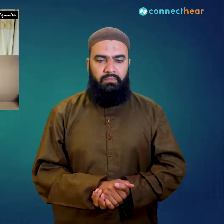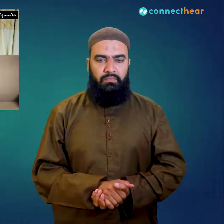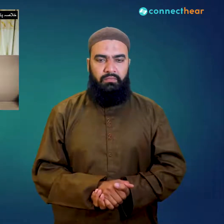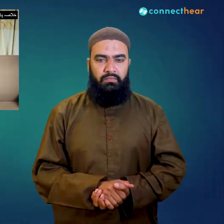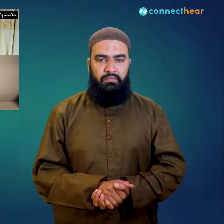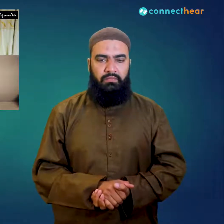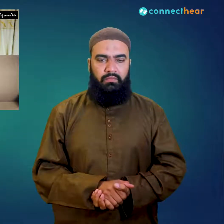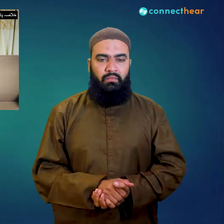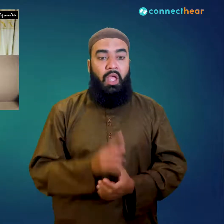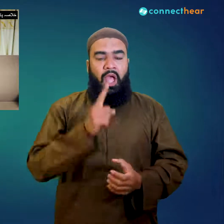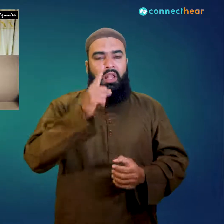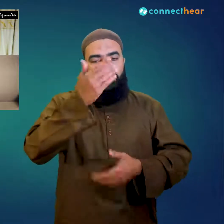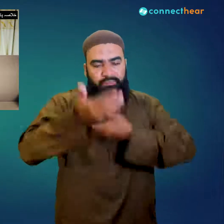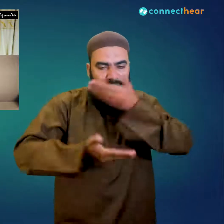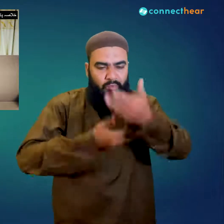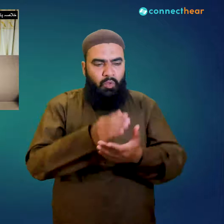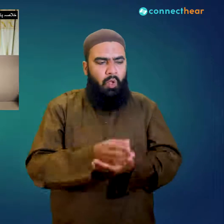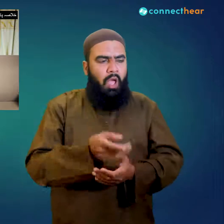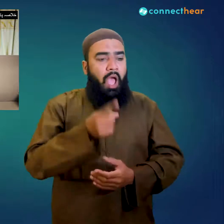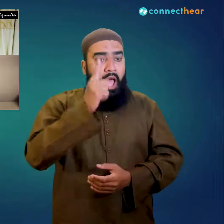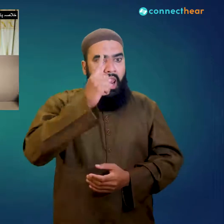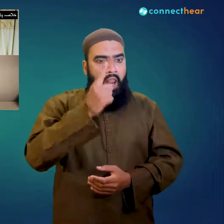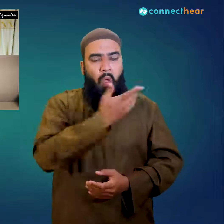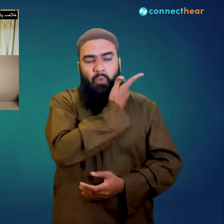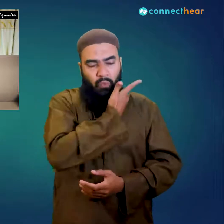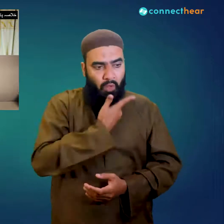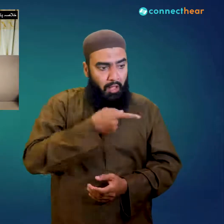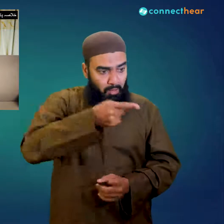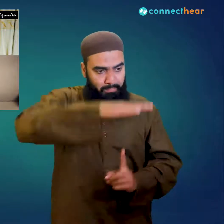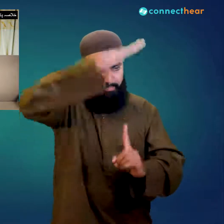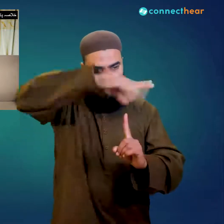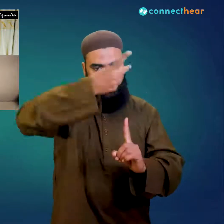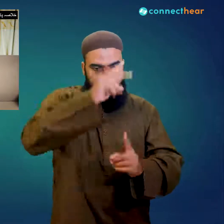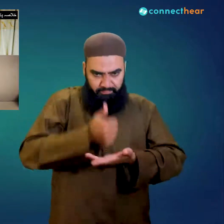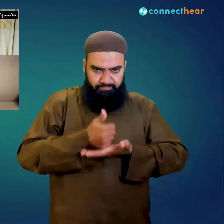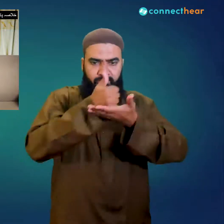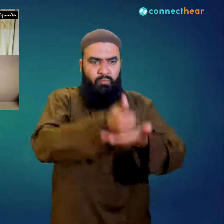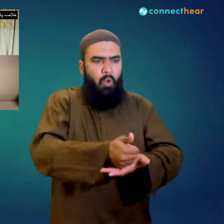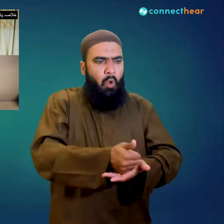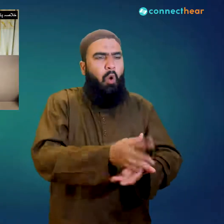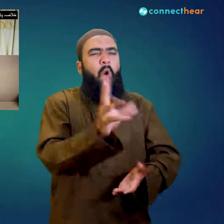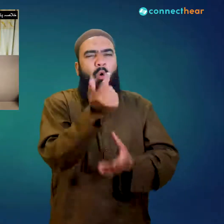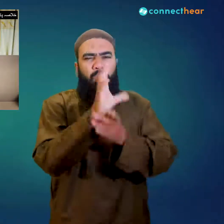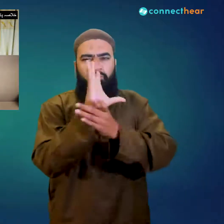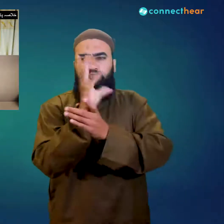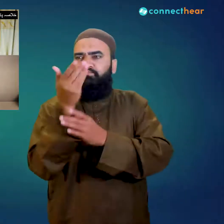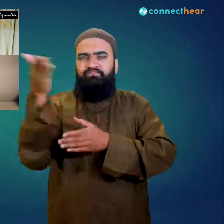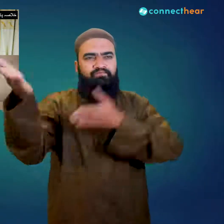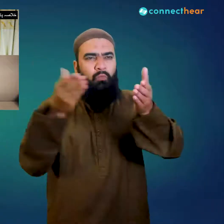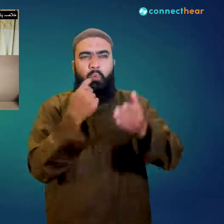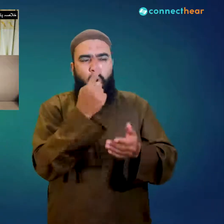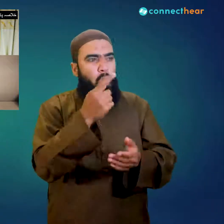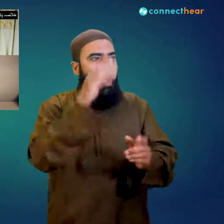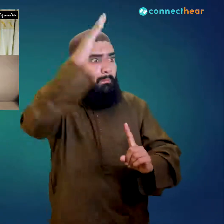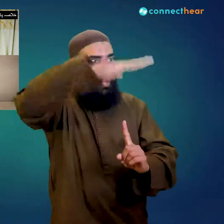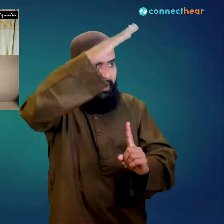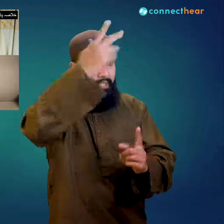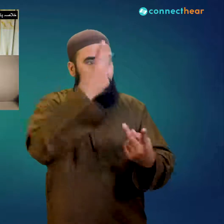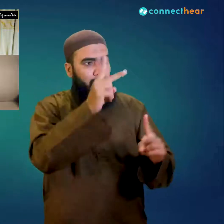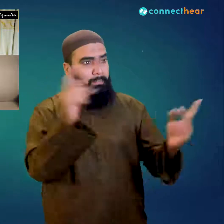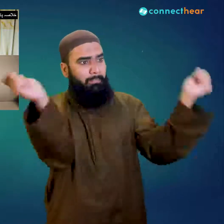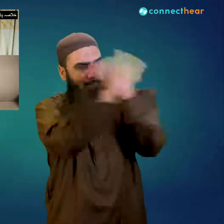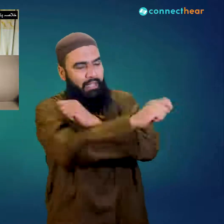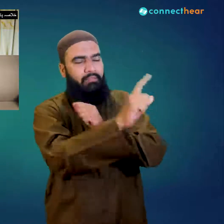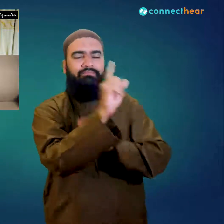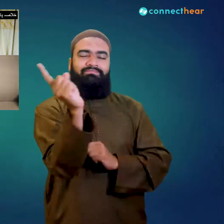یہاں یہ فرمایا گیا کہ اللہ کی طرف رجوع ہونا چاہیے، اور پھر مصیبت میں کرنا کیا چاہیے۔ ایک بڑا مشہور جملہ ہے جس